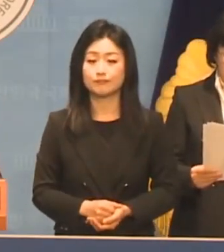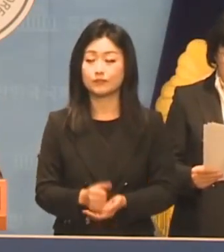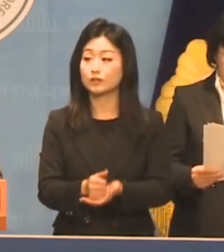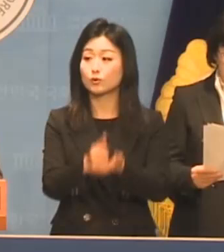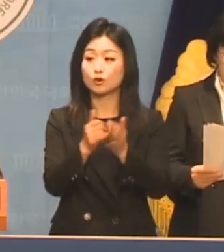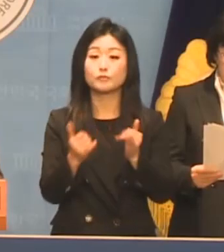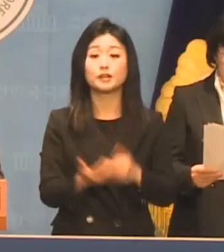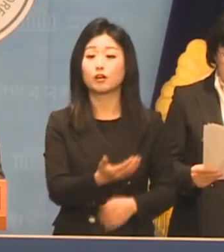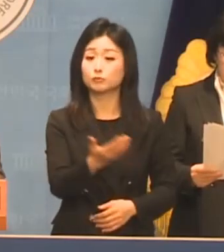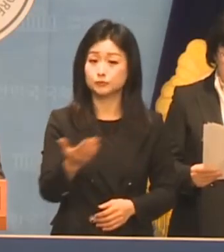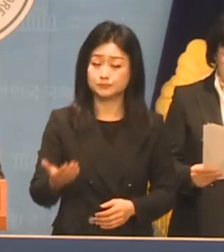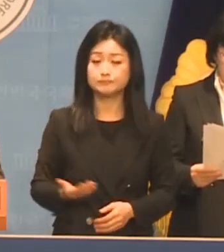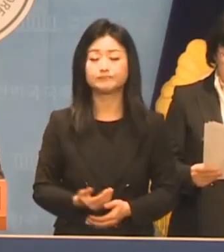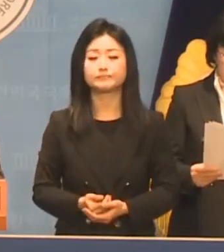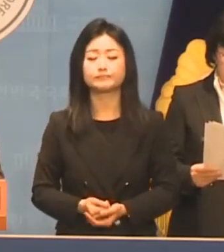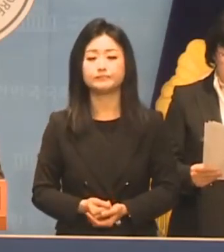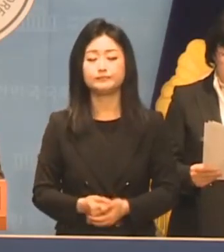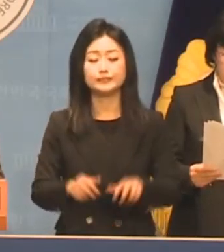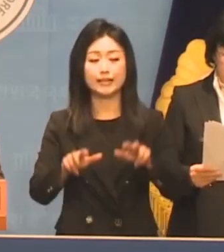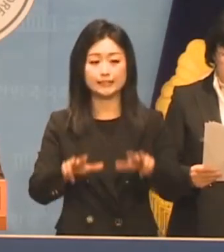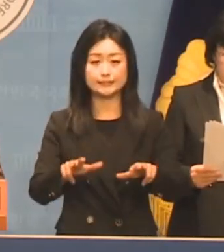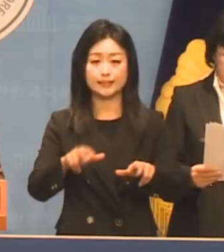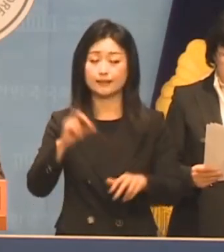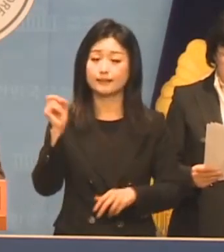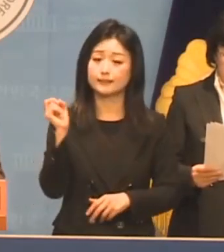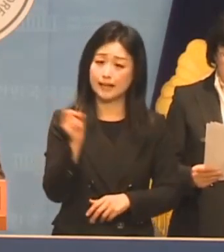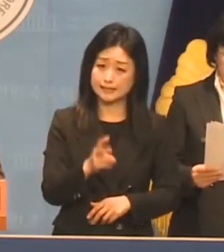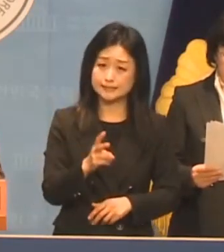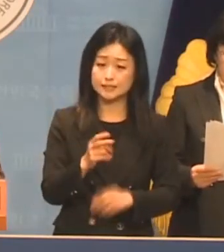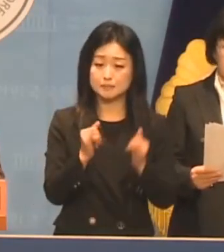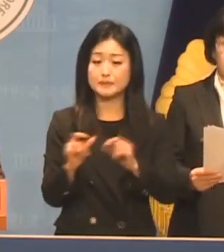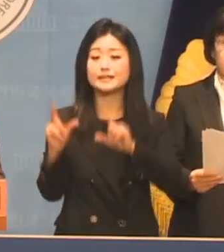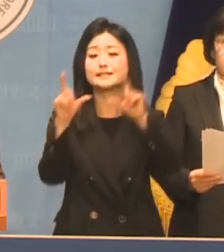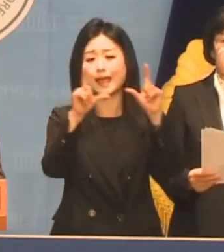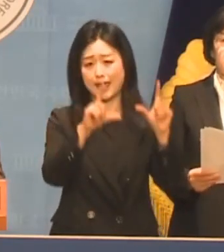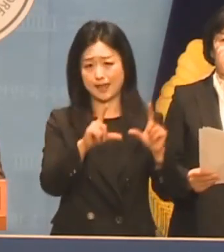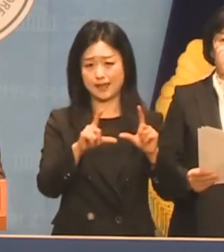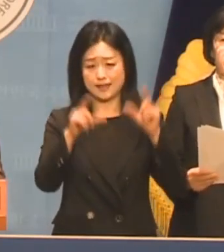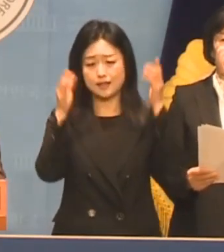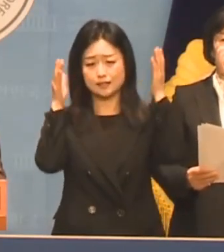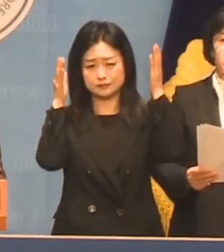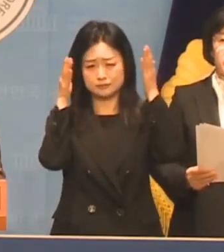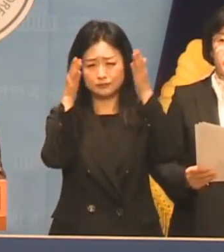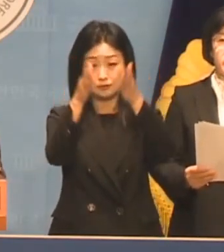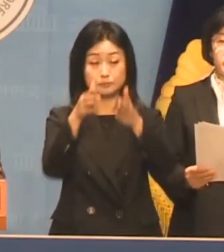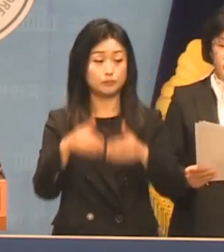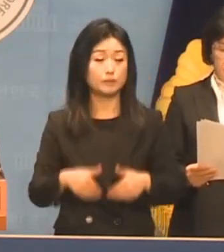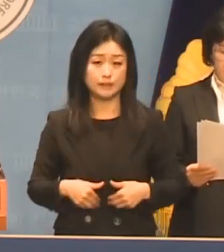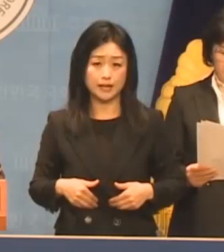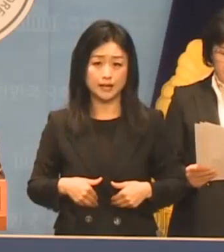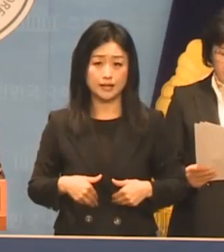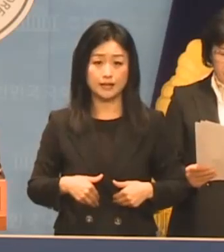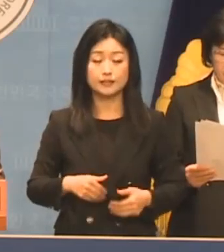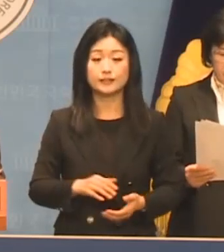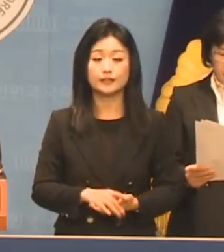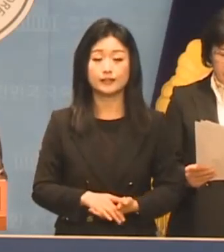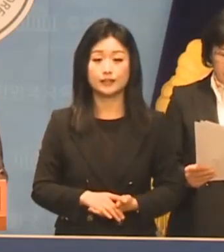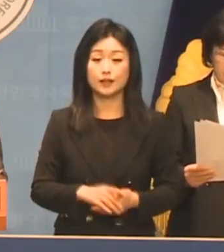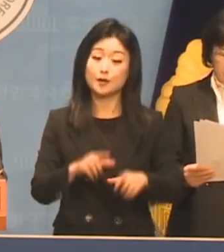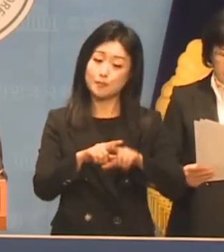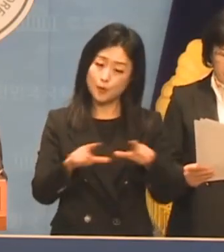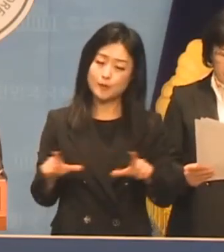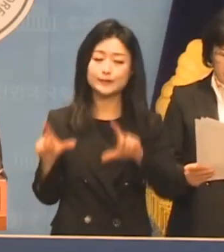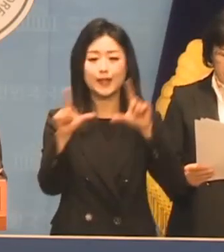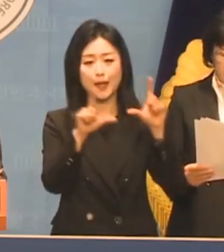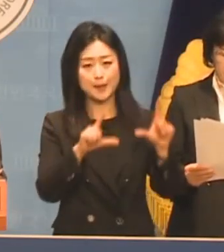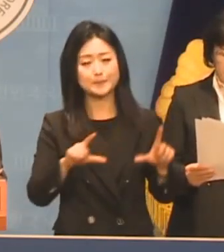존경하는 국민 여러분, 이제 다시 민생의 시작입니다. 이제 우리는 평온한 일상으로